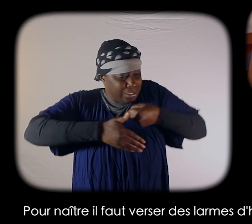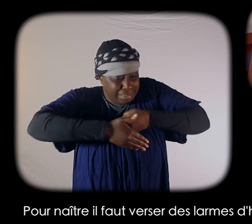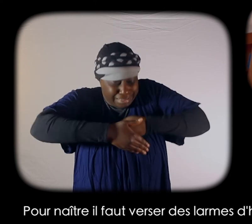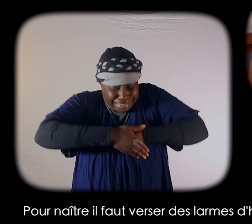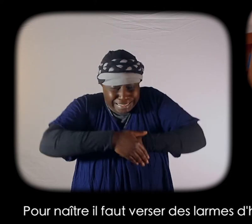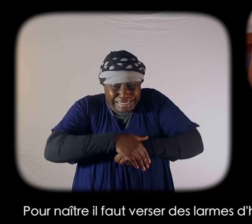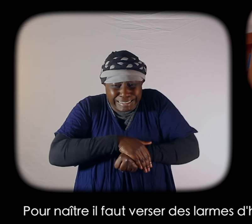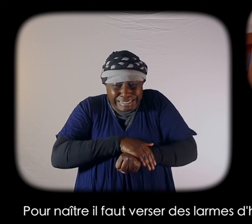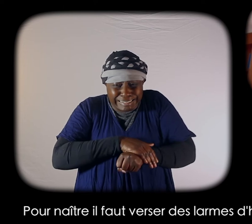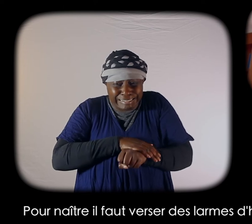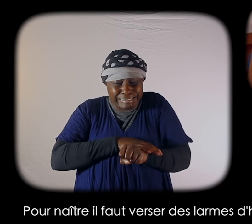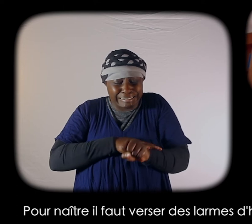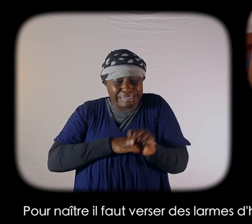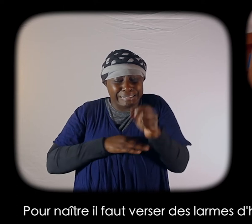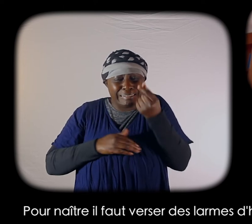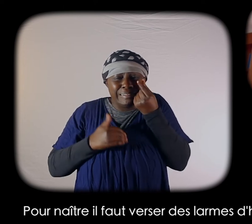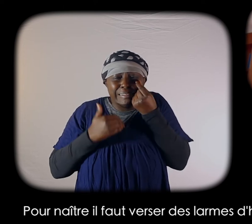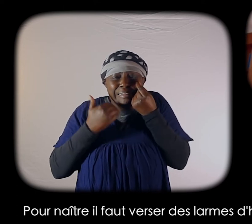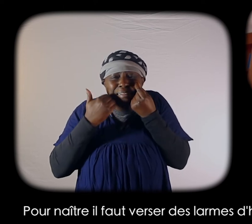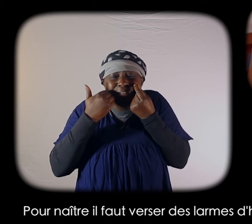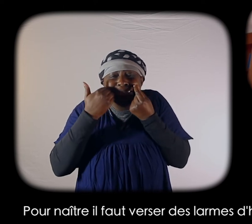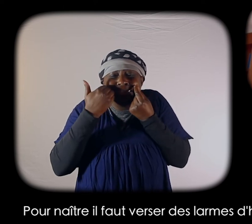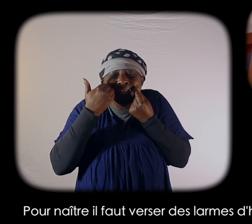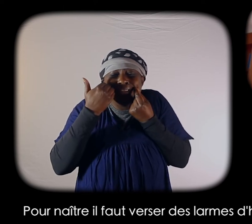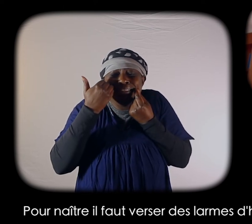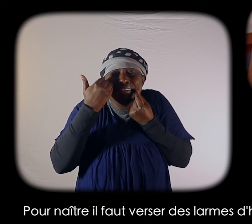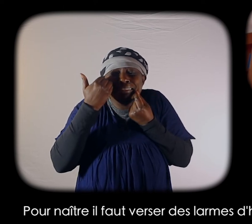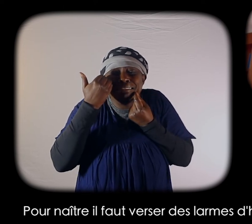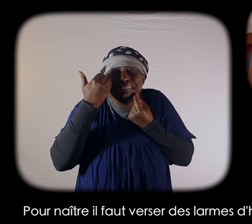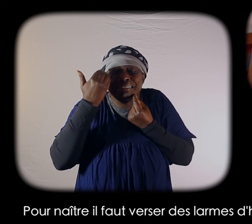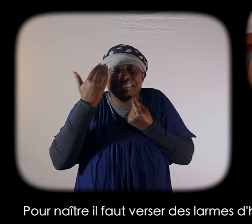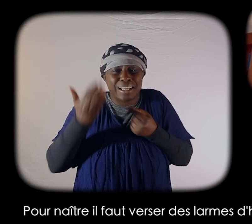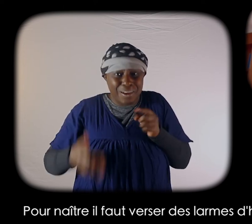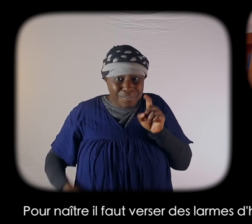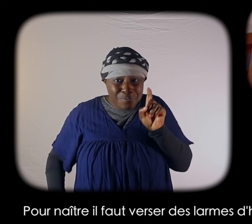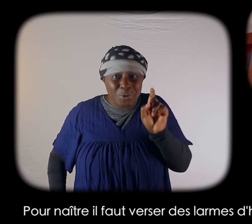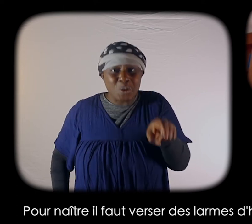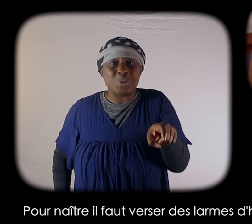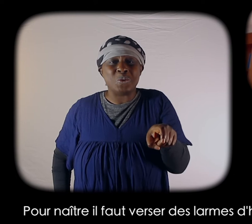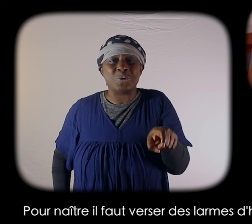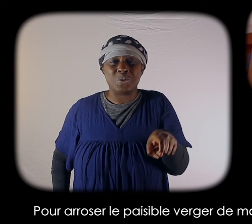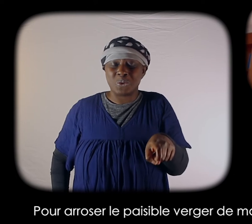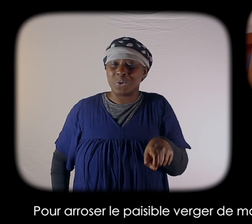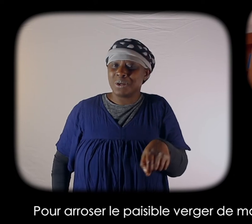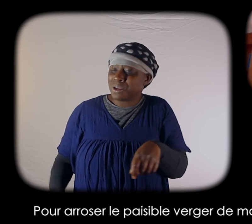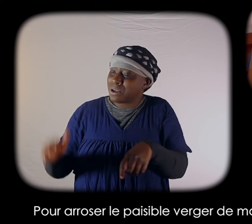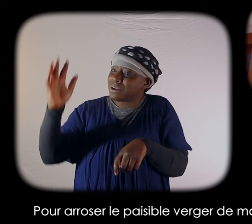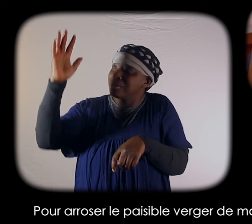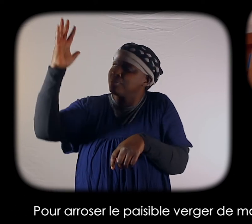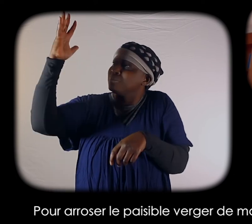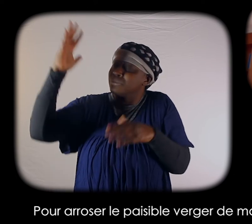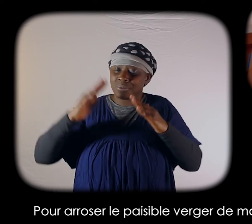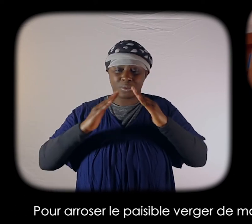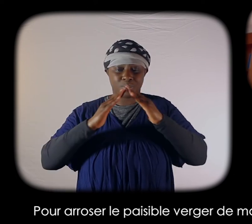为了生成你，要留下屈辱的泪水，来浇灌